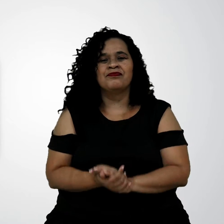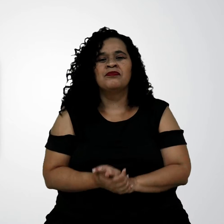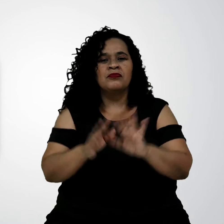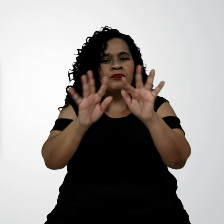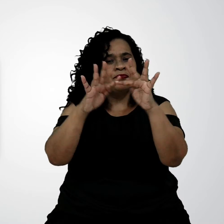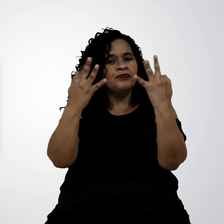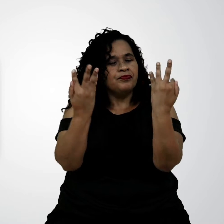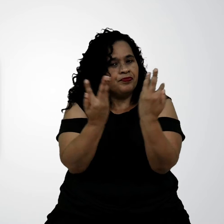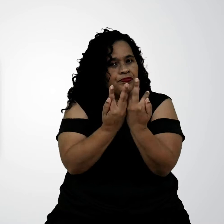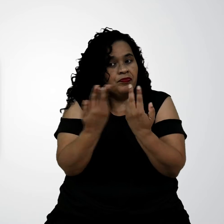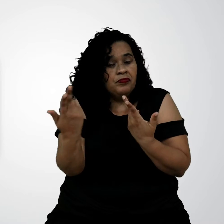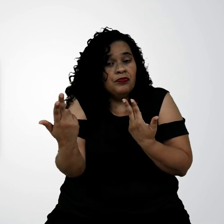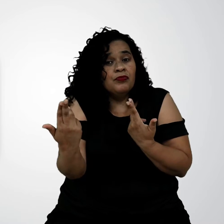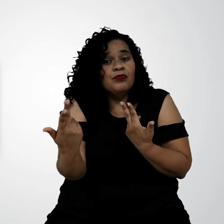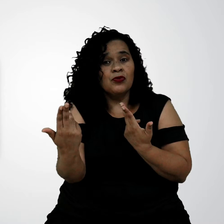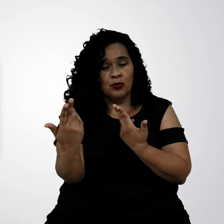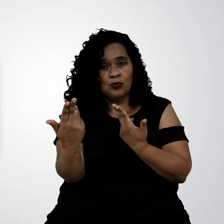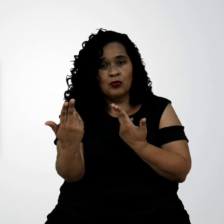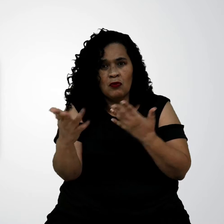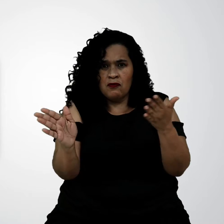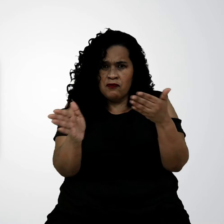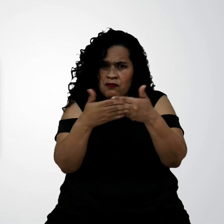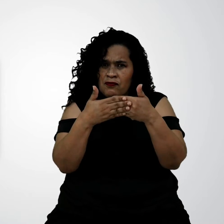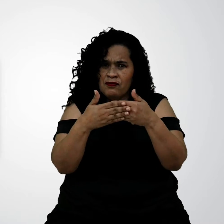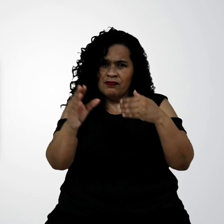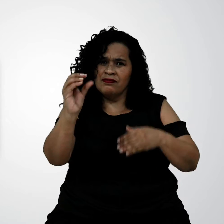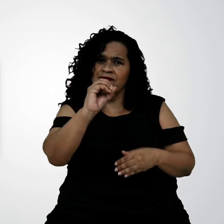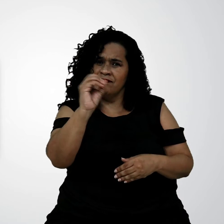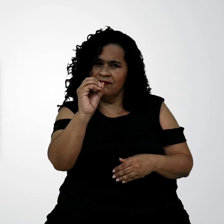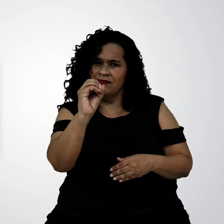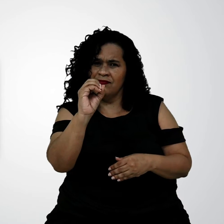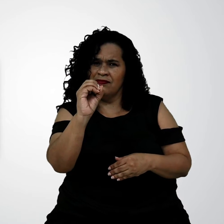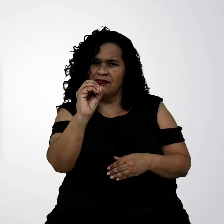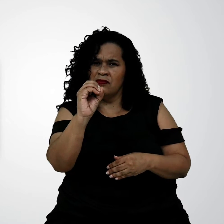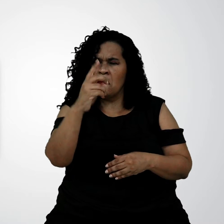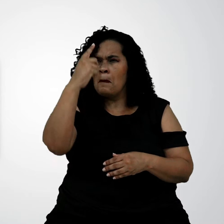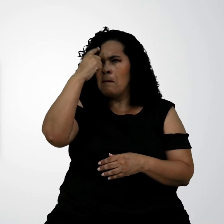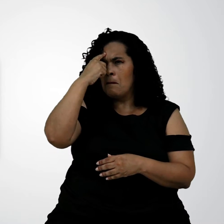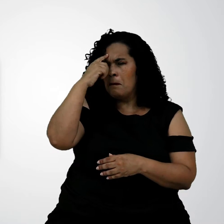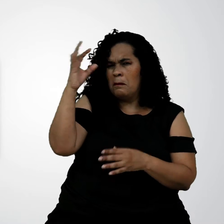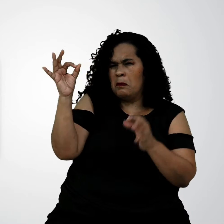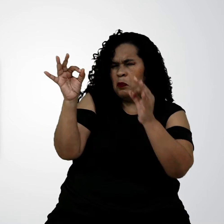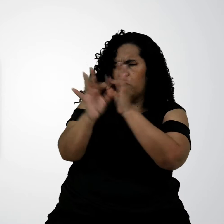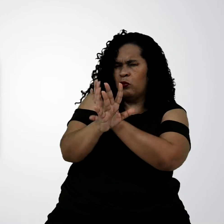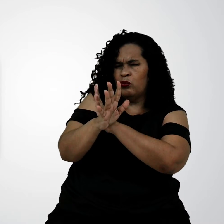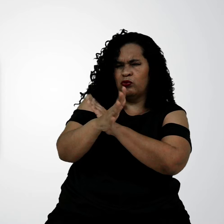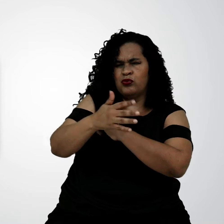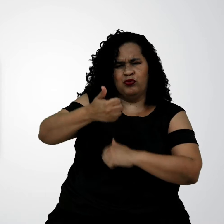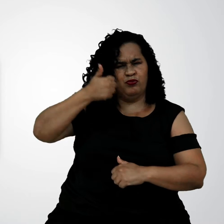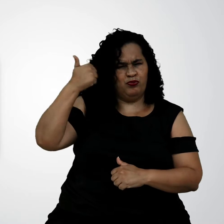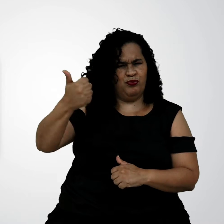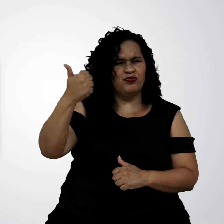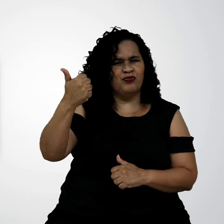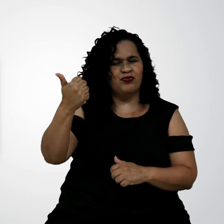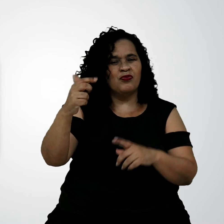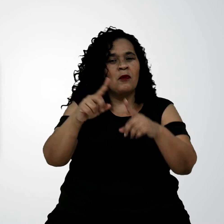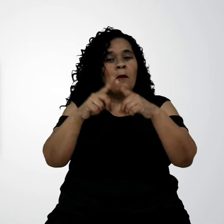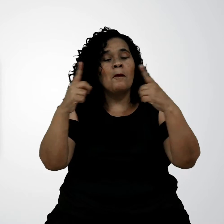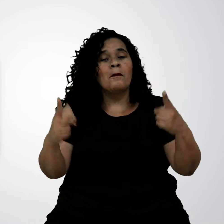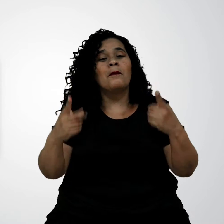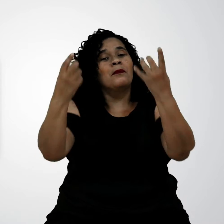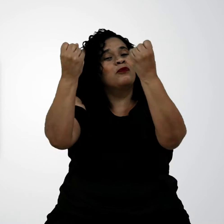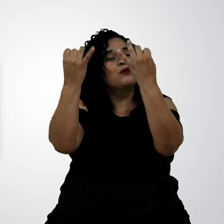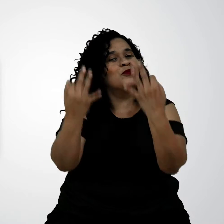dessa forma, fecham no 0 a 0 e acham que isso é suficiente. E eu te digo, e você vai entender, que não